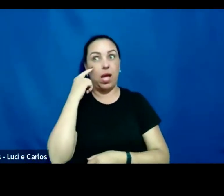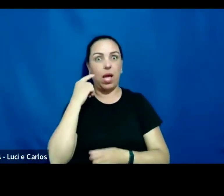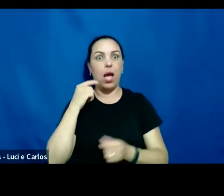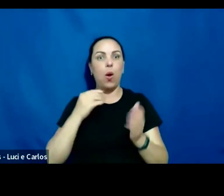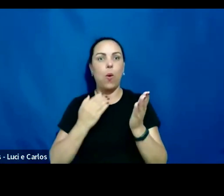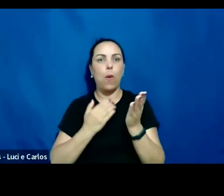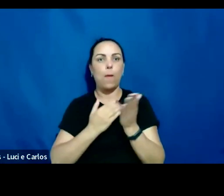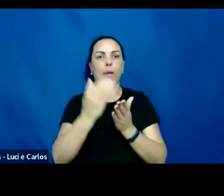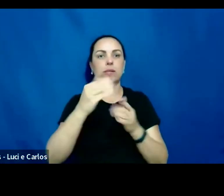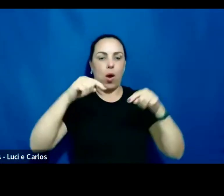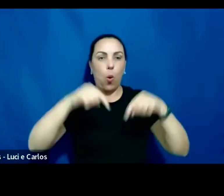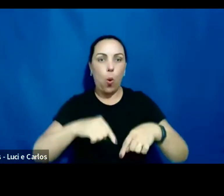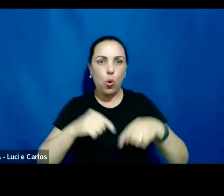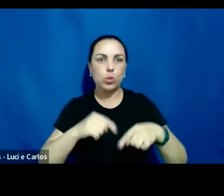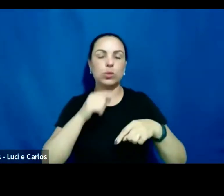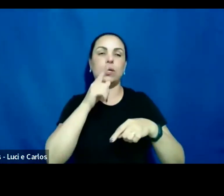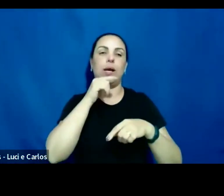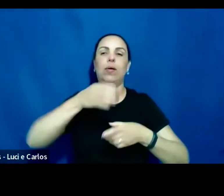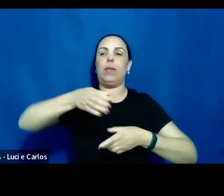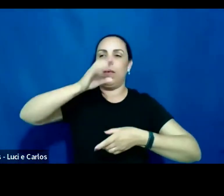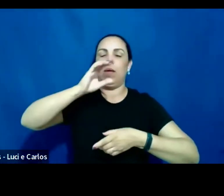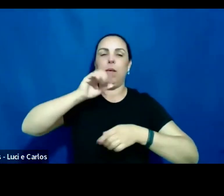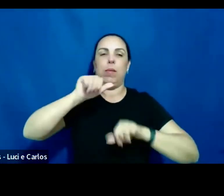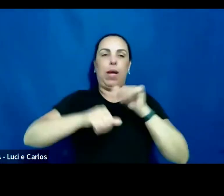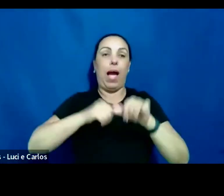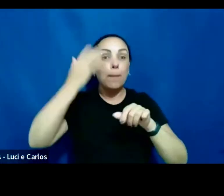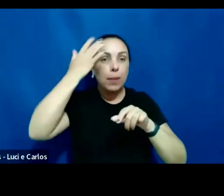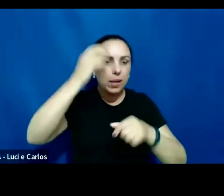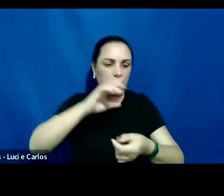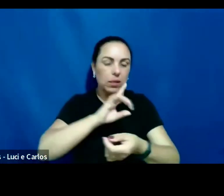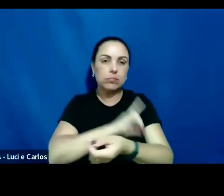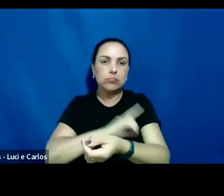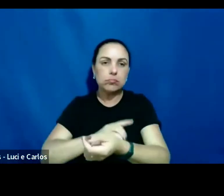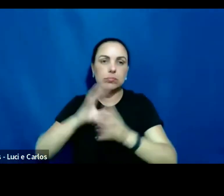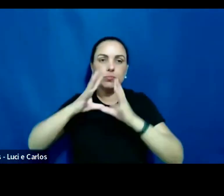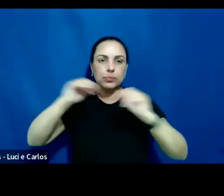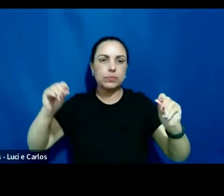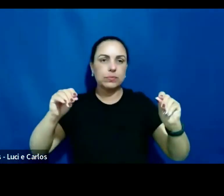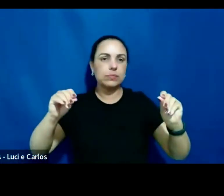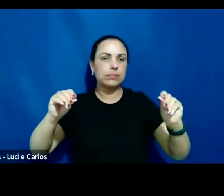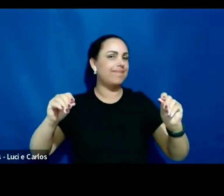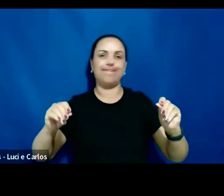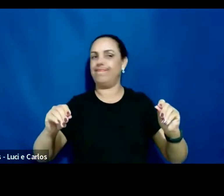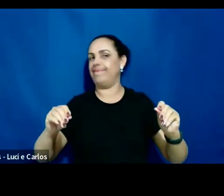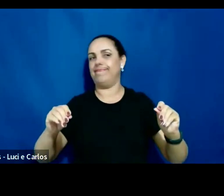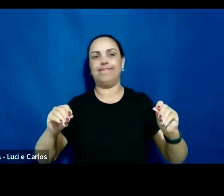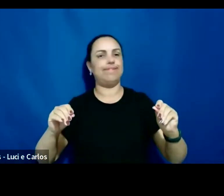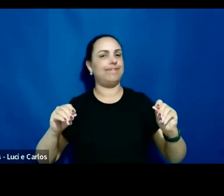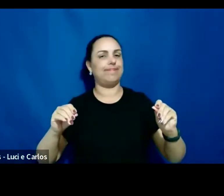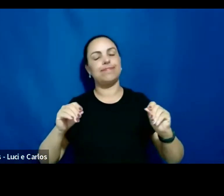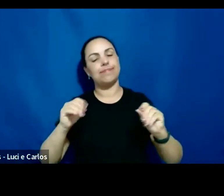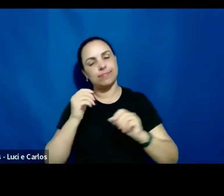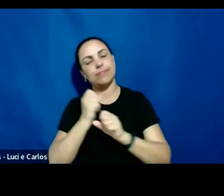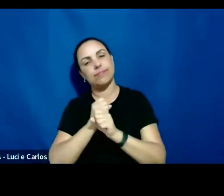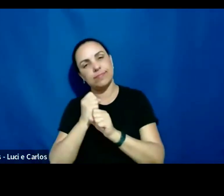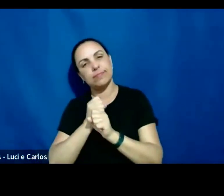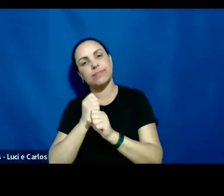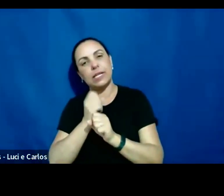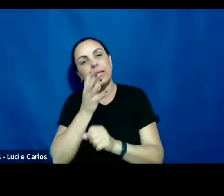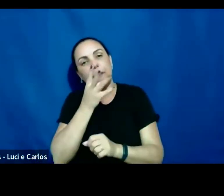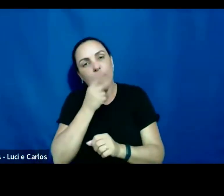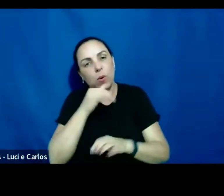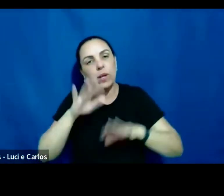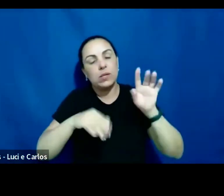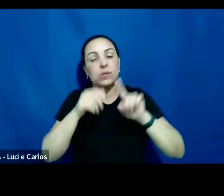adequado. Depende do seu desempenho, depende da sua força de vontade. Então, gente, para pensar. A gente